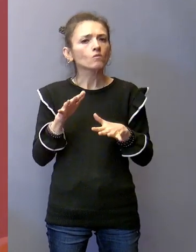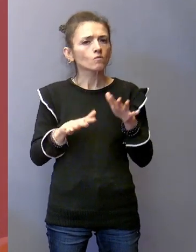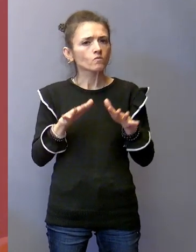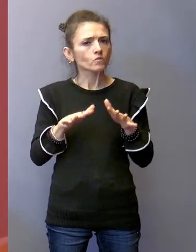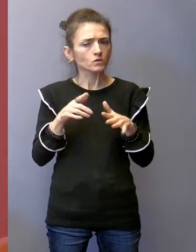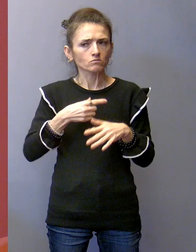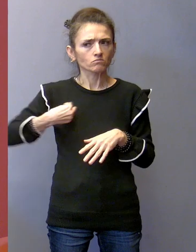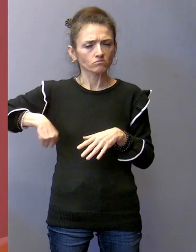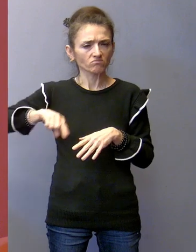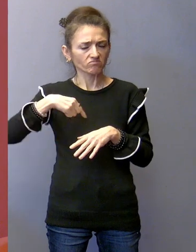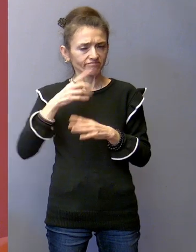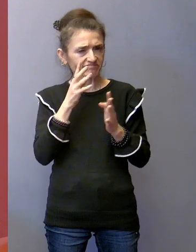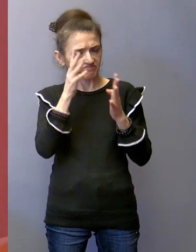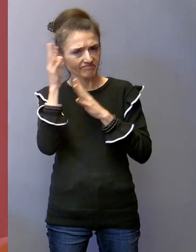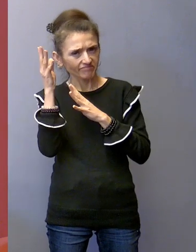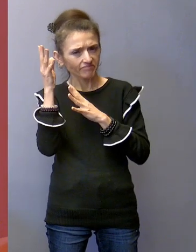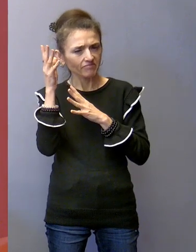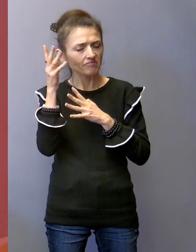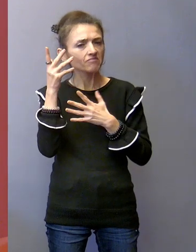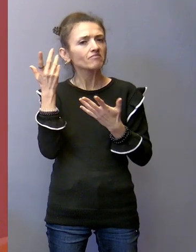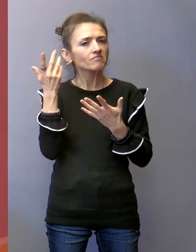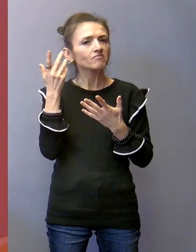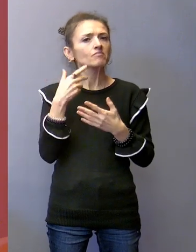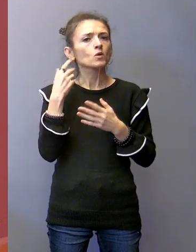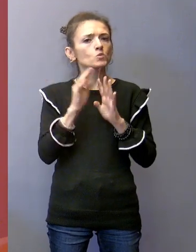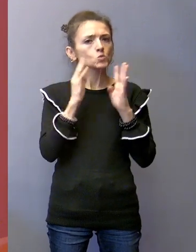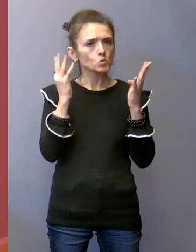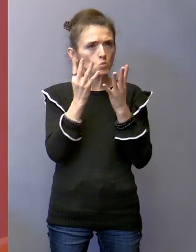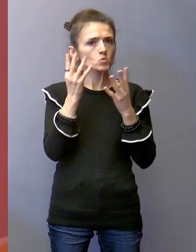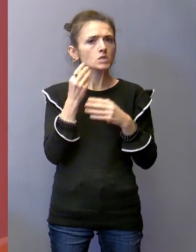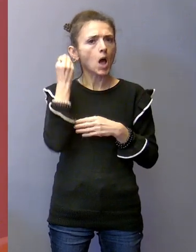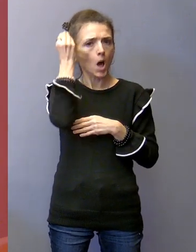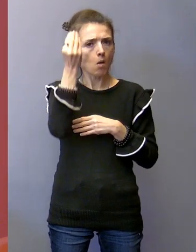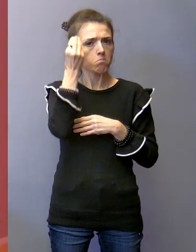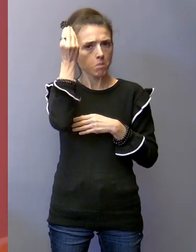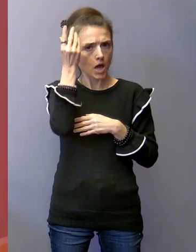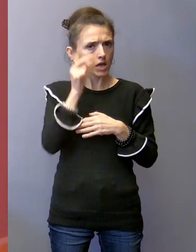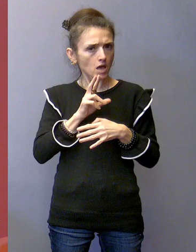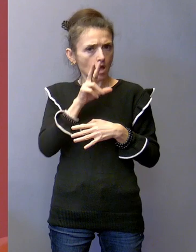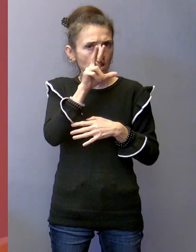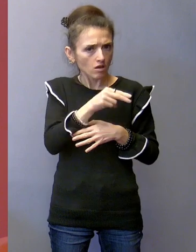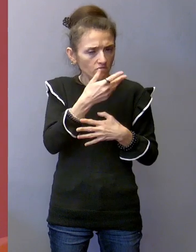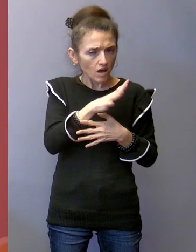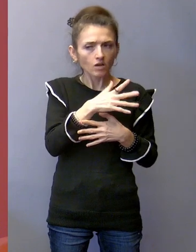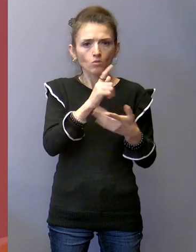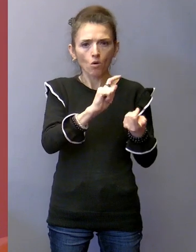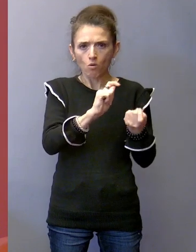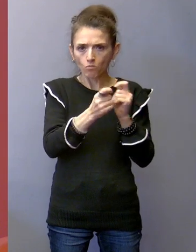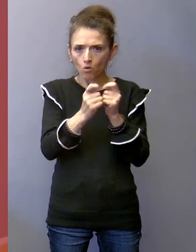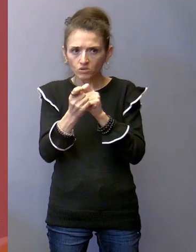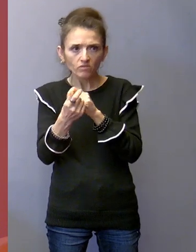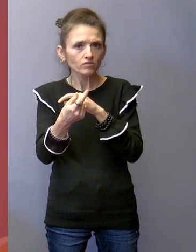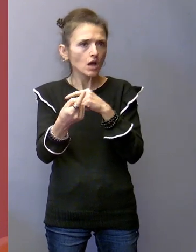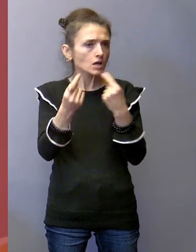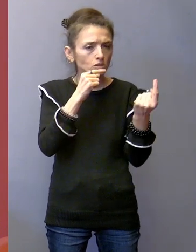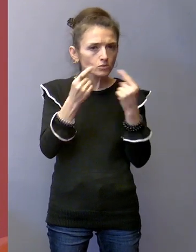forse non l'abbiamo capito noi richieste dopo i pareri della giunta su modifiche o disquisizioni in merito